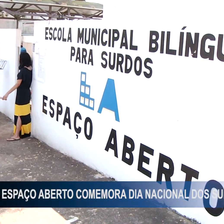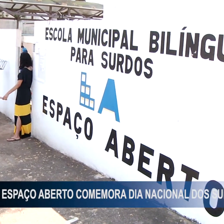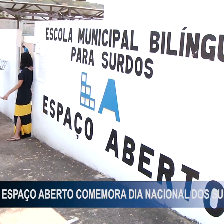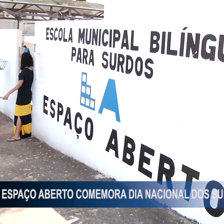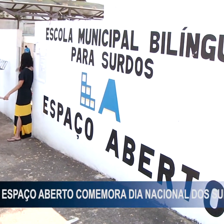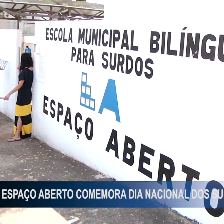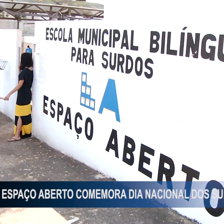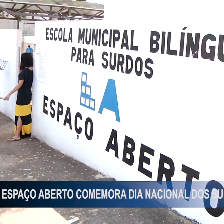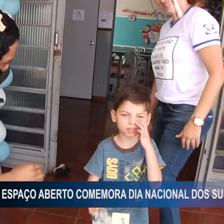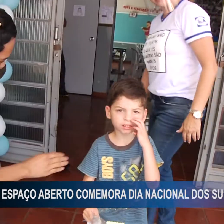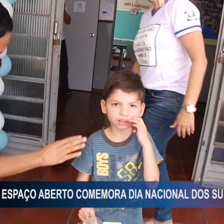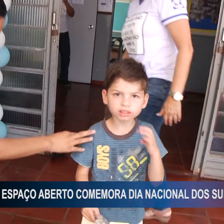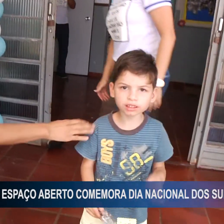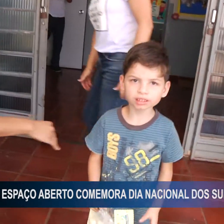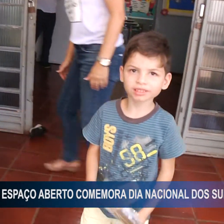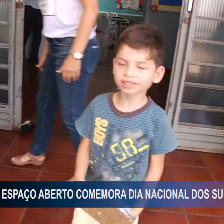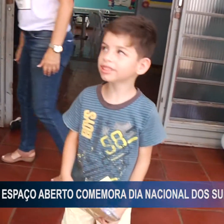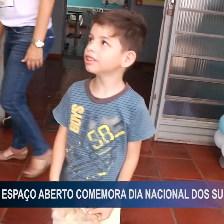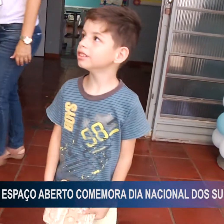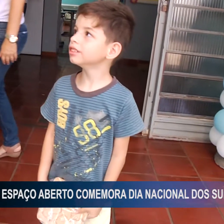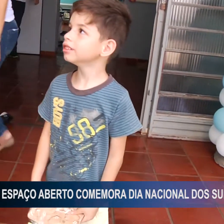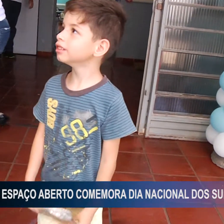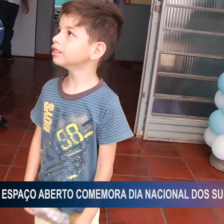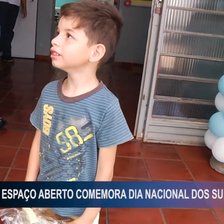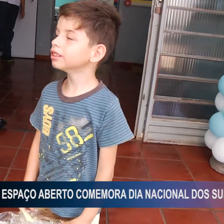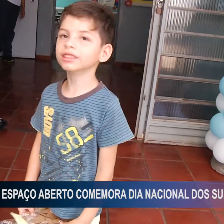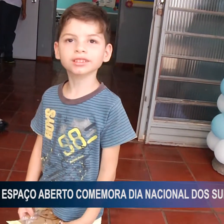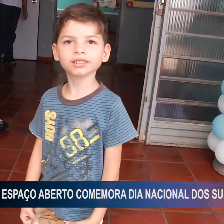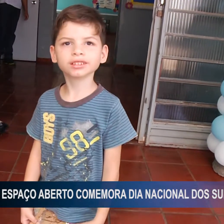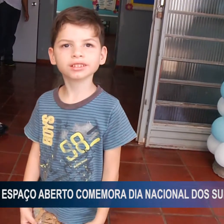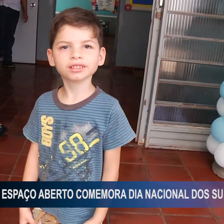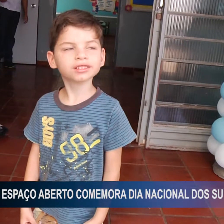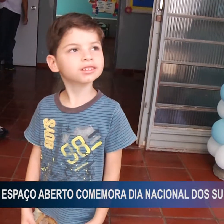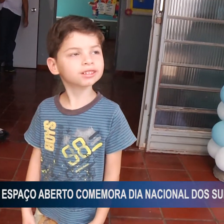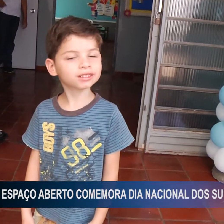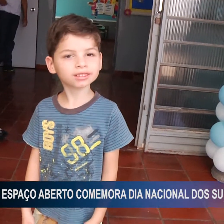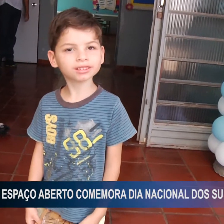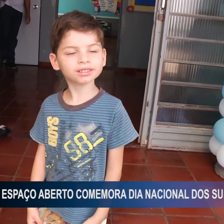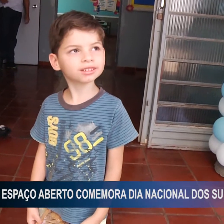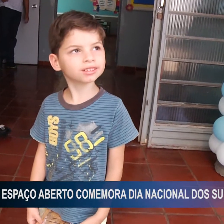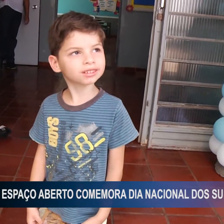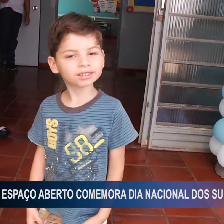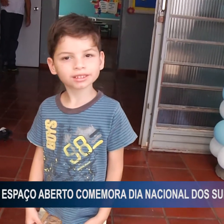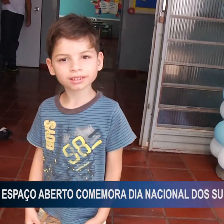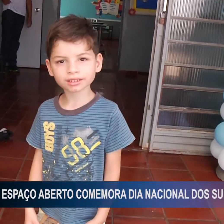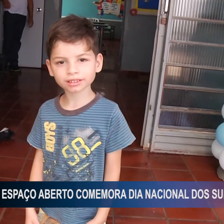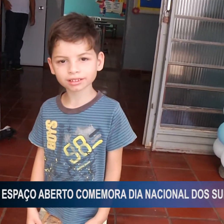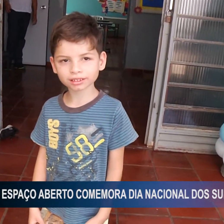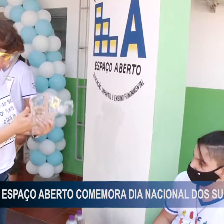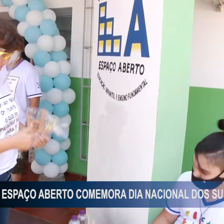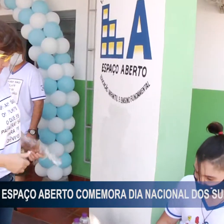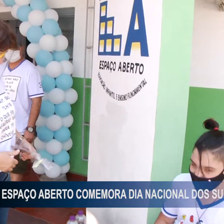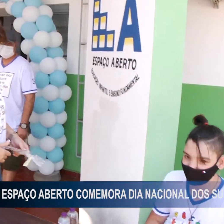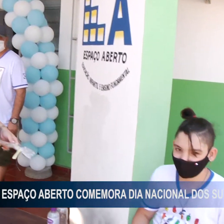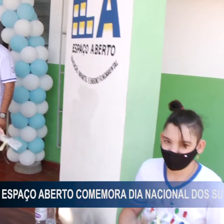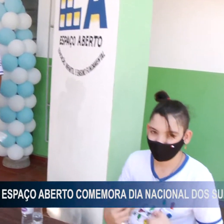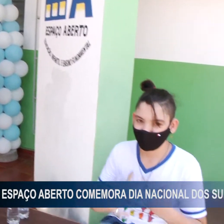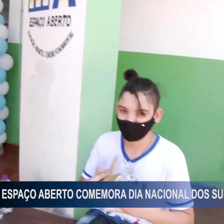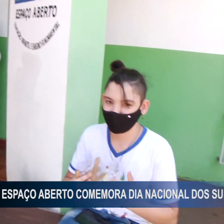Janeiro. O objetivo do evento é estimular a reflexão sobre os direitos e inclusão das pessoas com